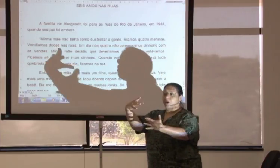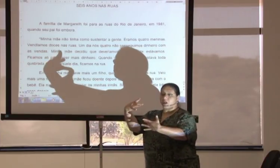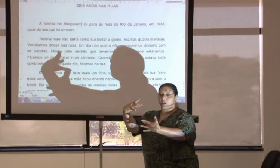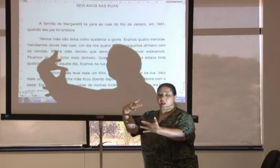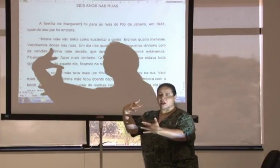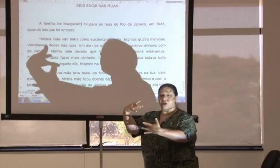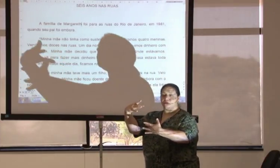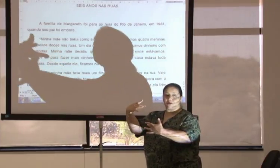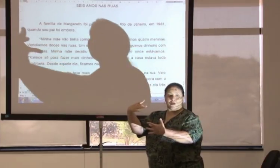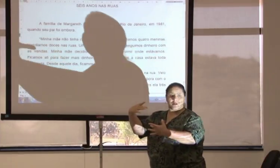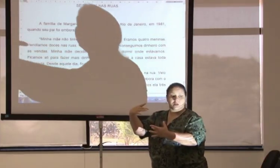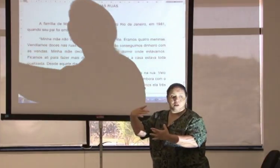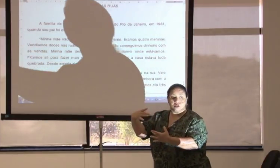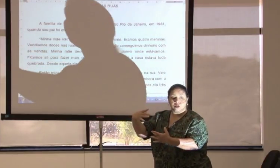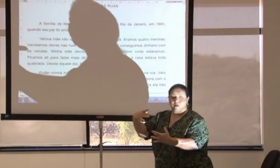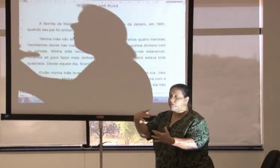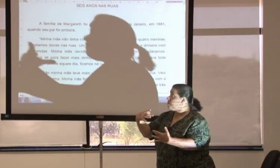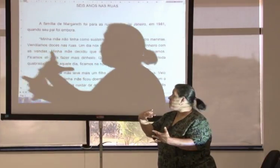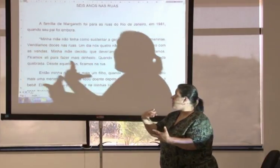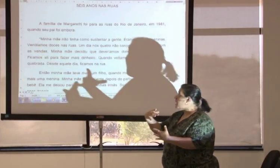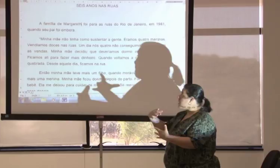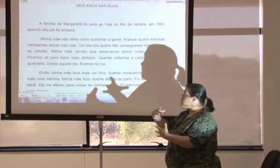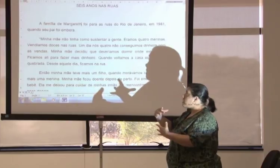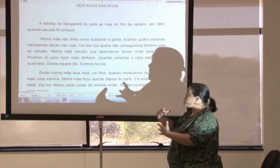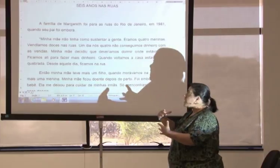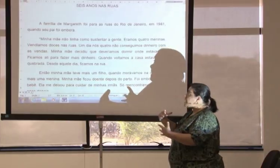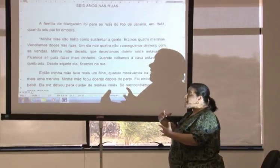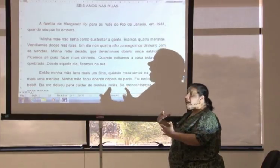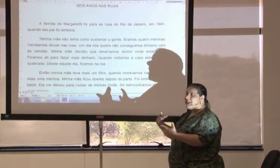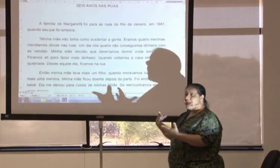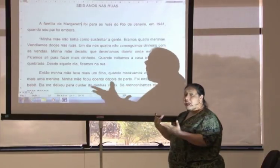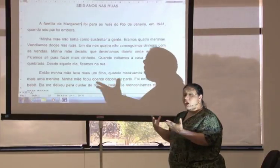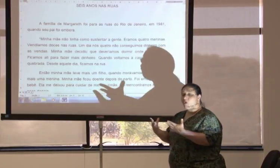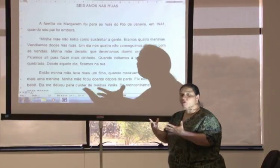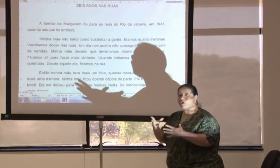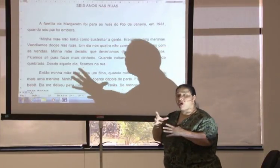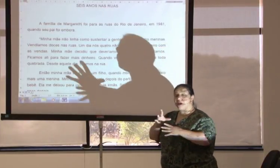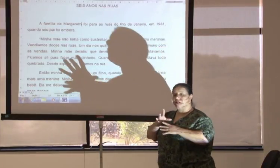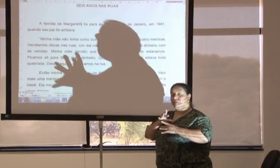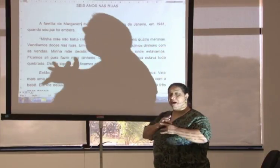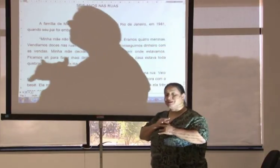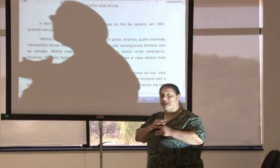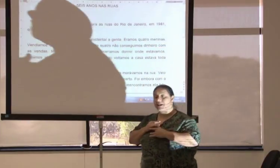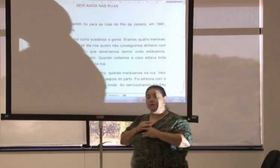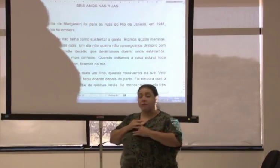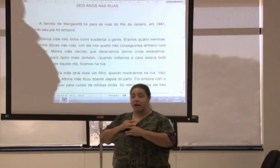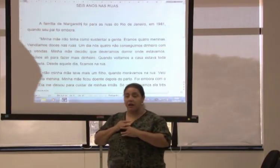embora, largando. Tá? E aí eu vou passar a ser